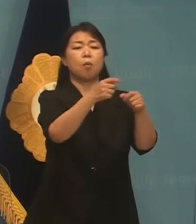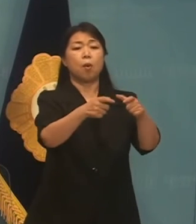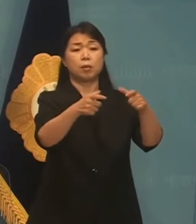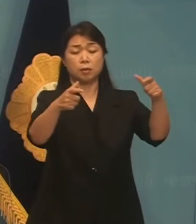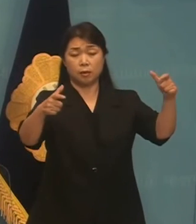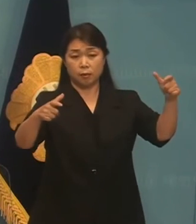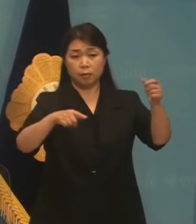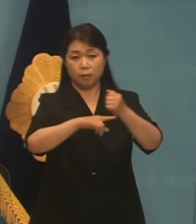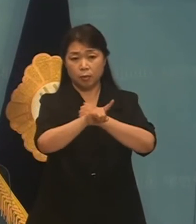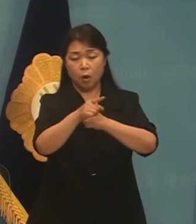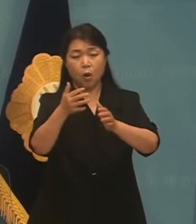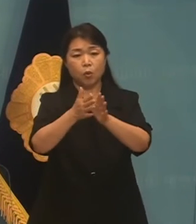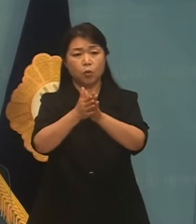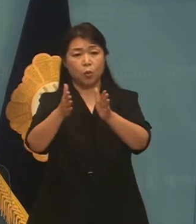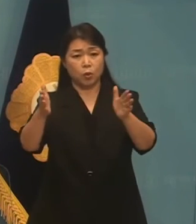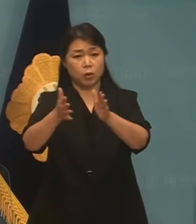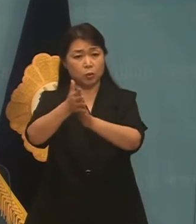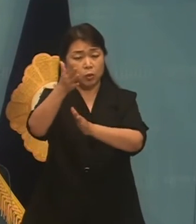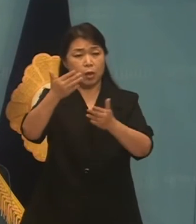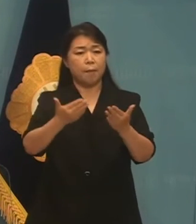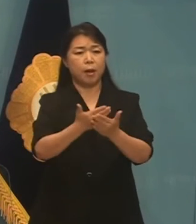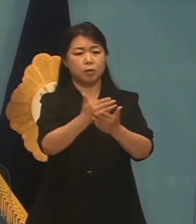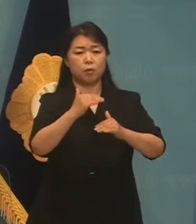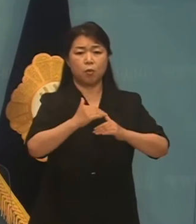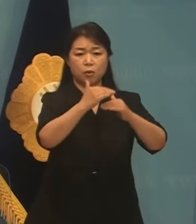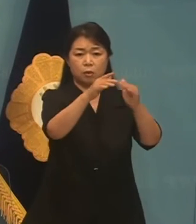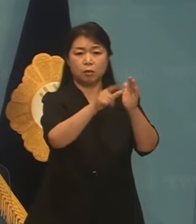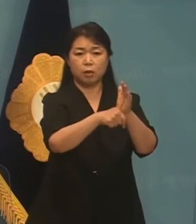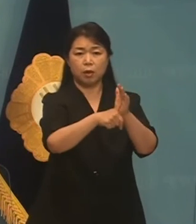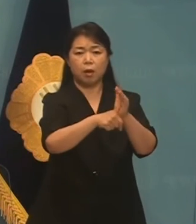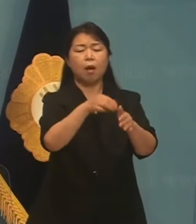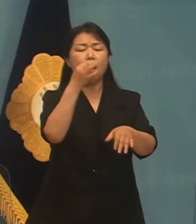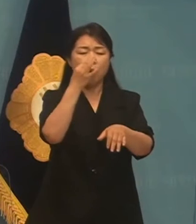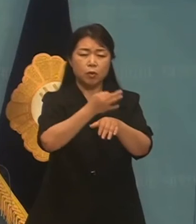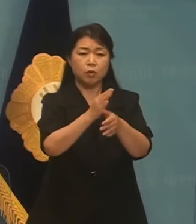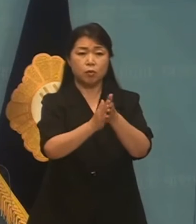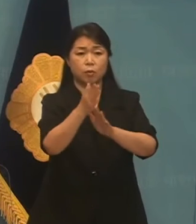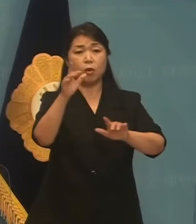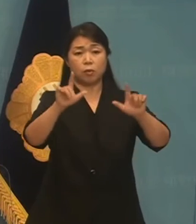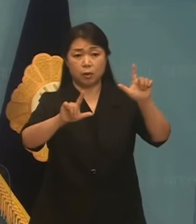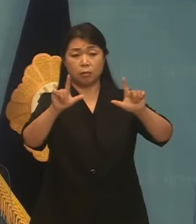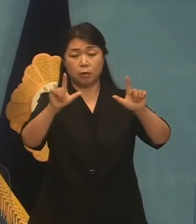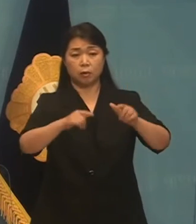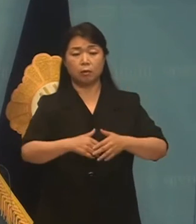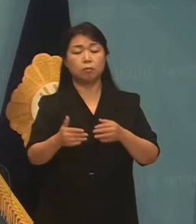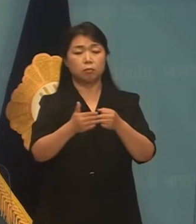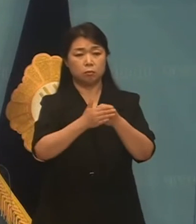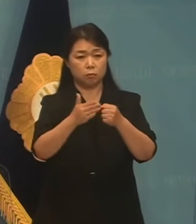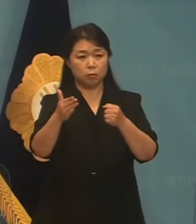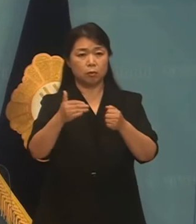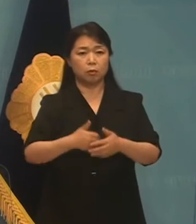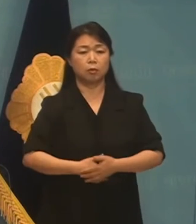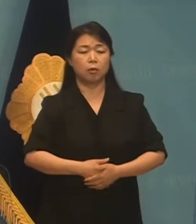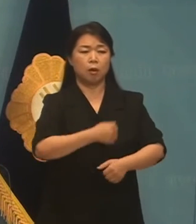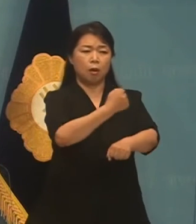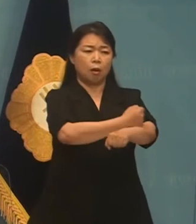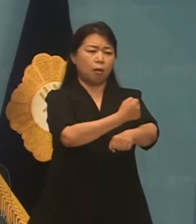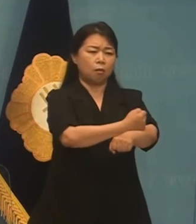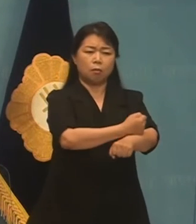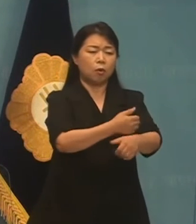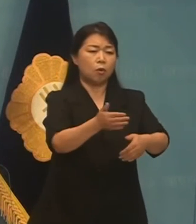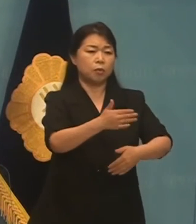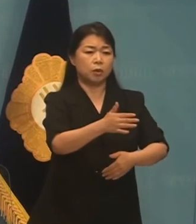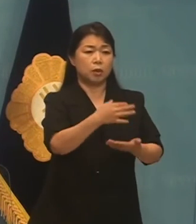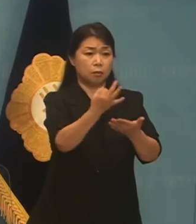확장은 도시의 발전 과정에서 불가피한 현상입니다. 따라서 불로소득